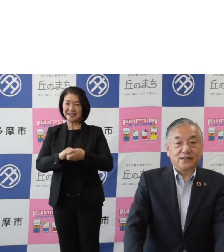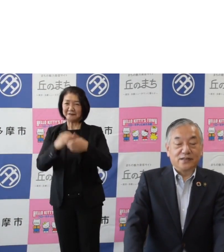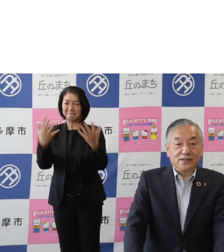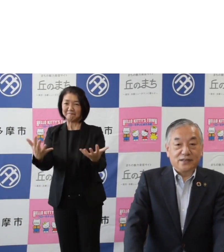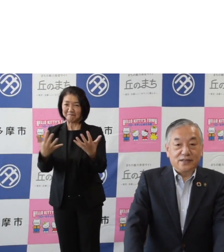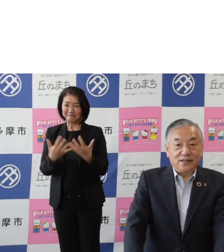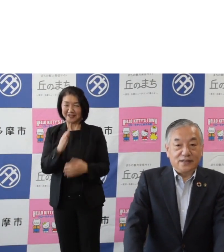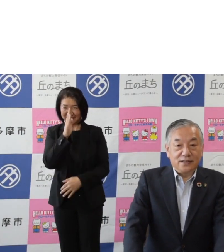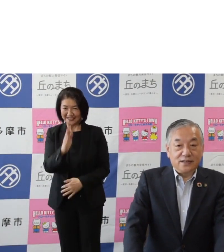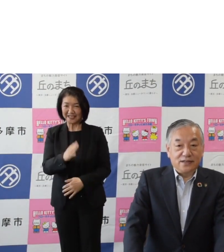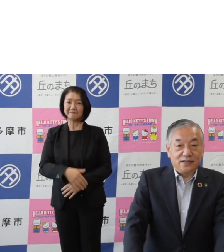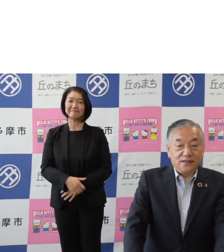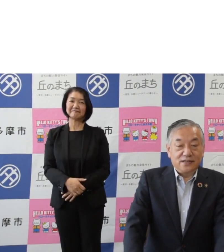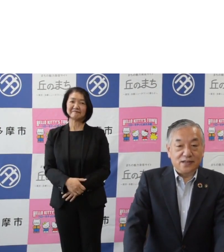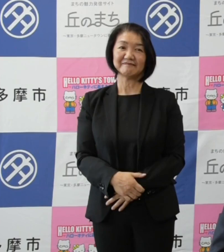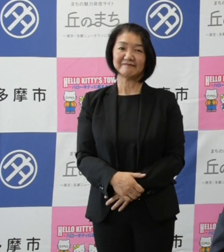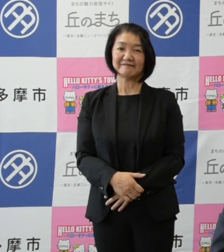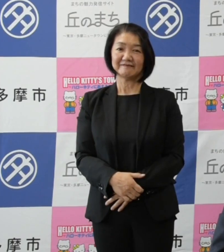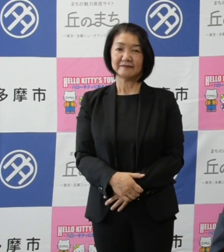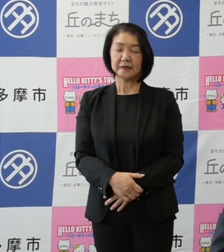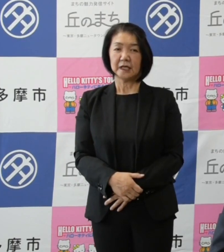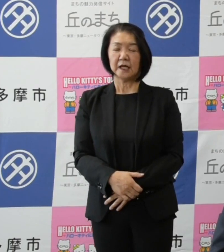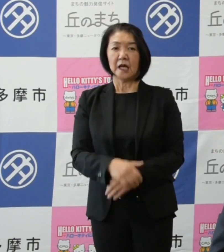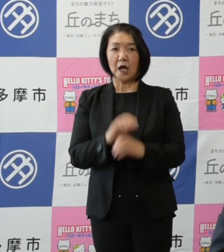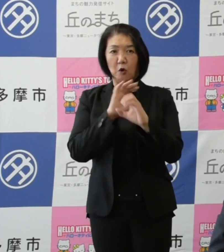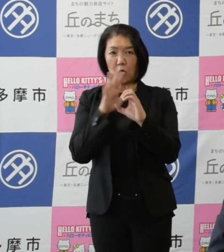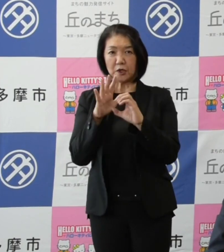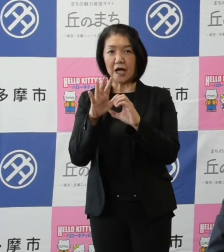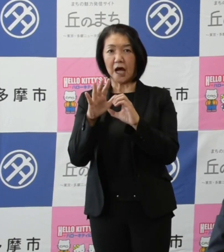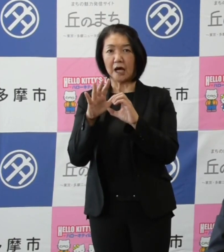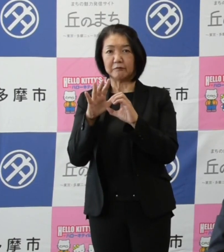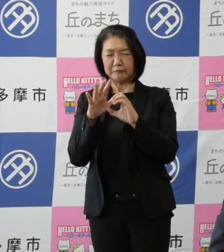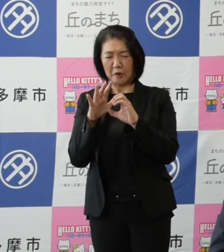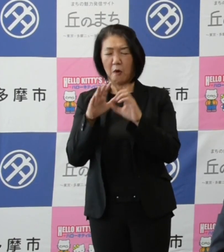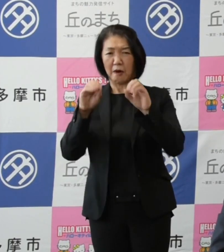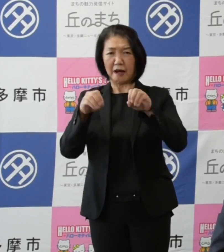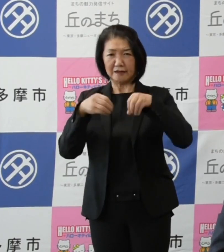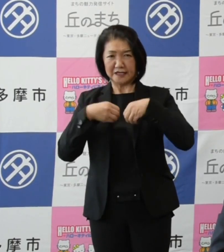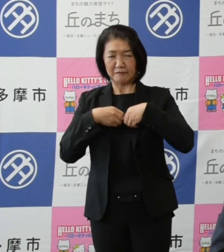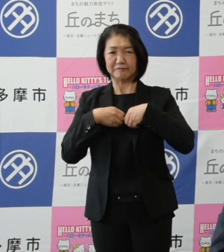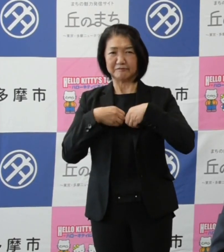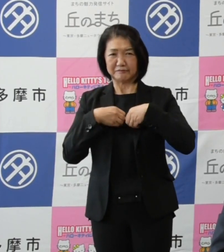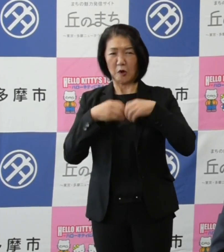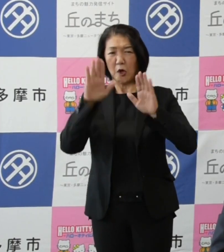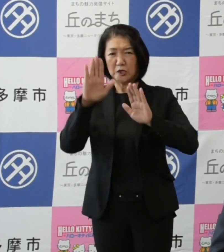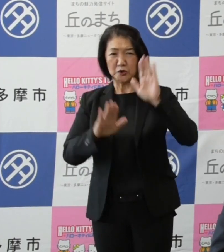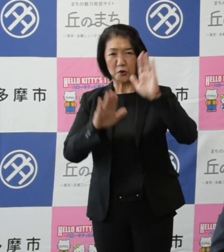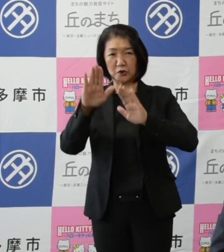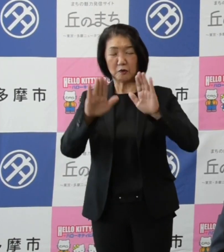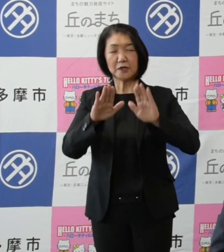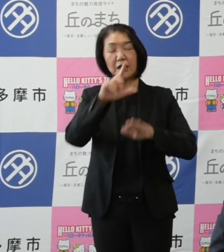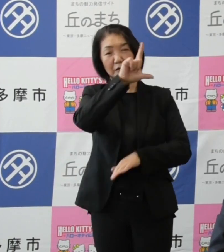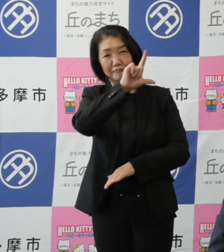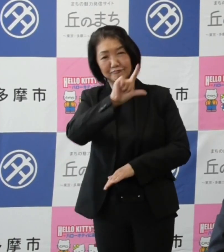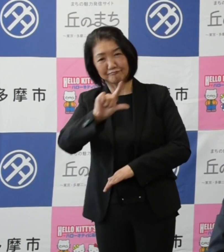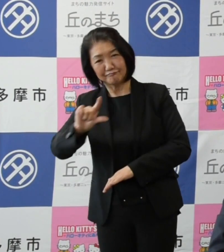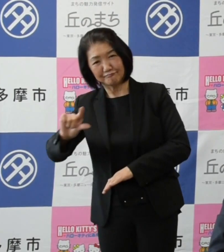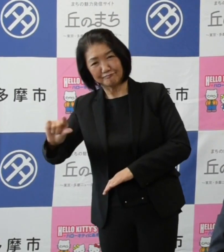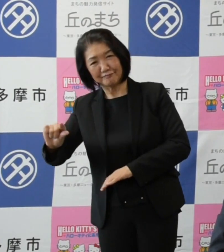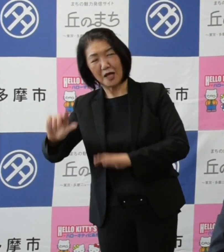新型コロナウイルス感染症 落ち着いたようにも思い